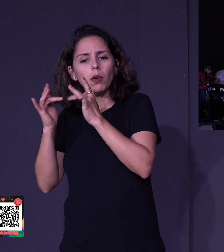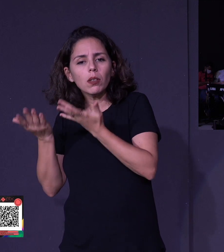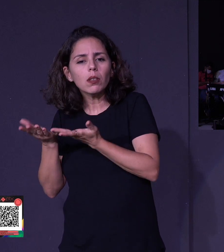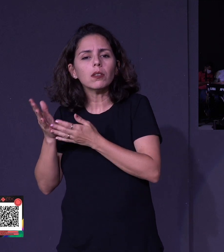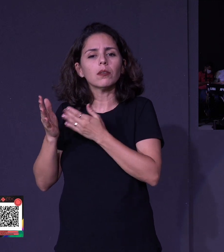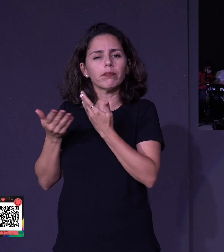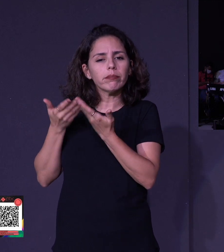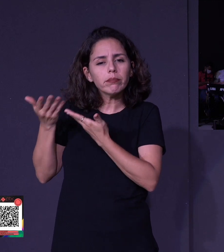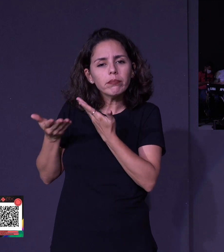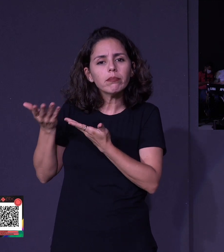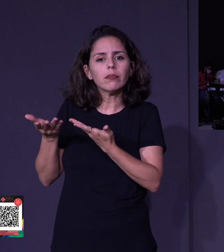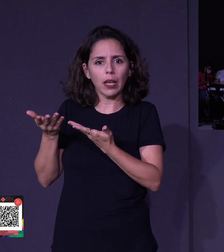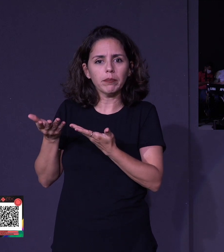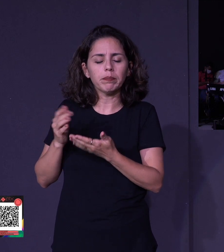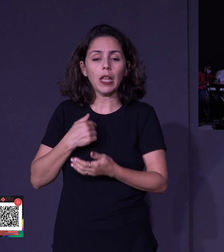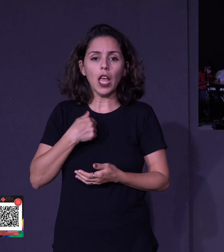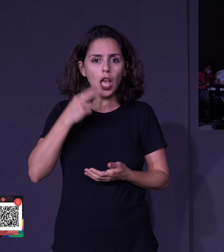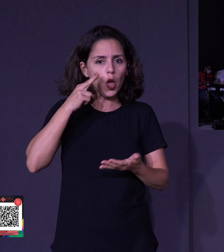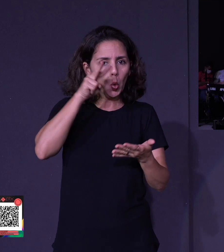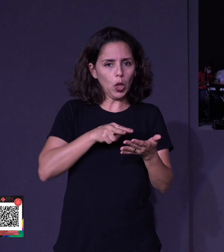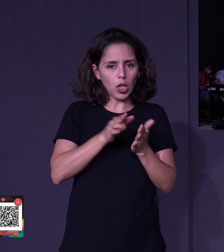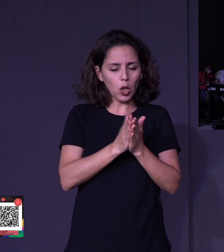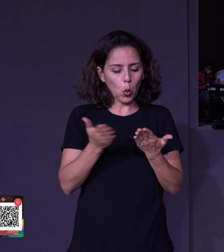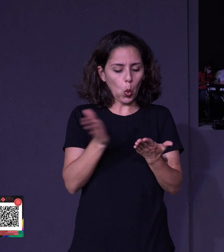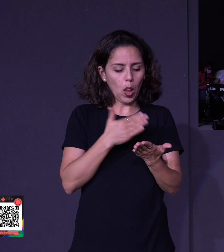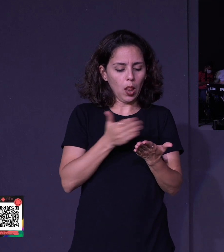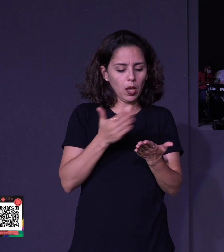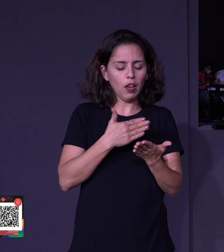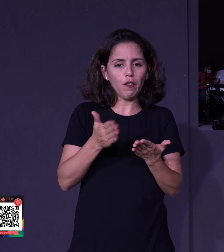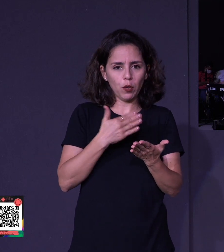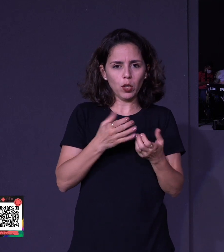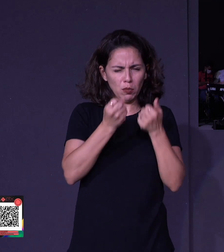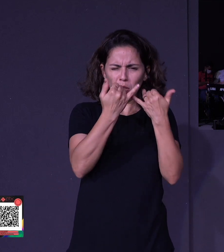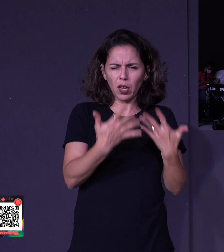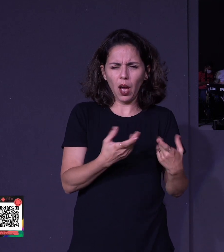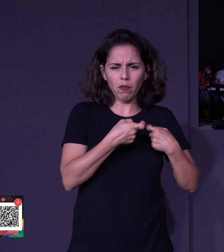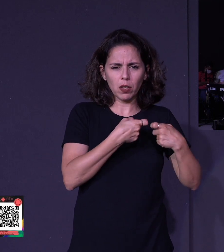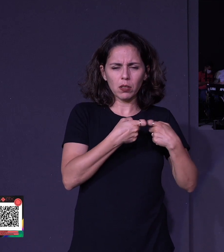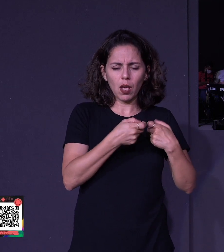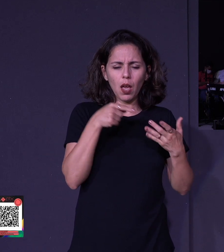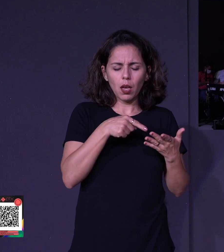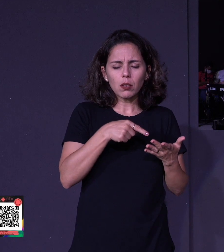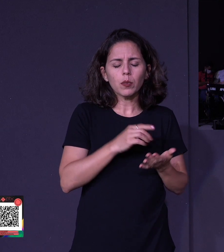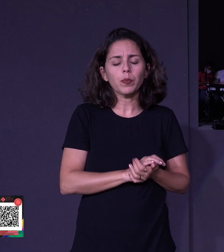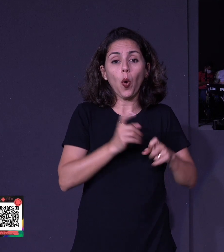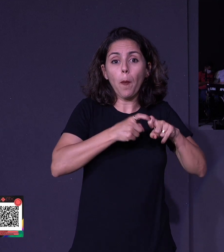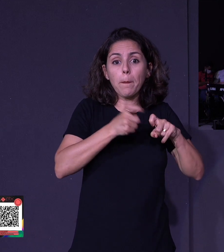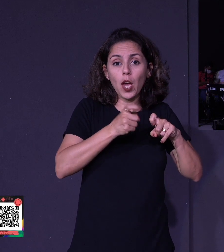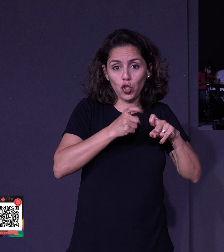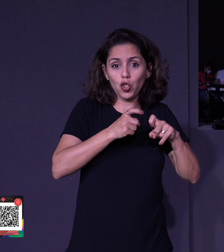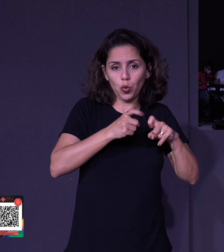Sexólogo e ginecologista. Ele diz: conversem com seus filhos em amor, oriente-os em